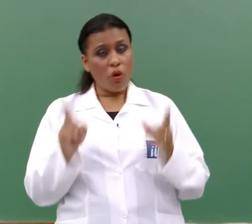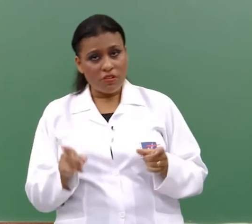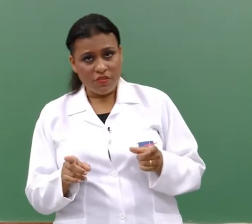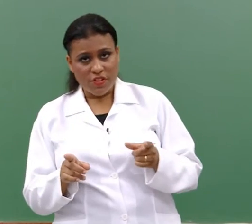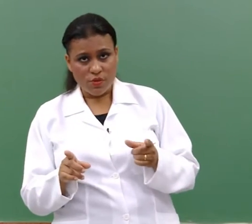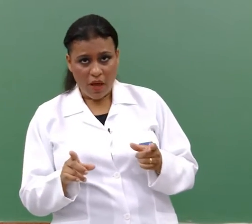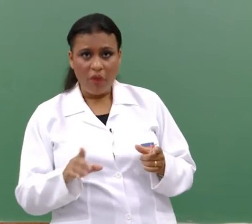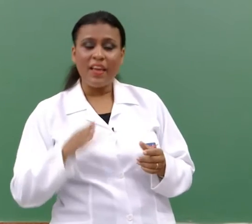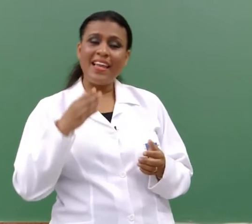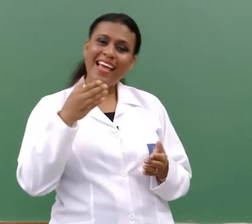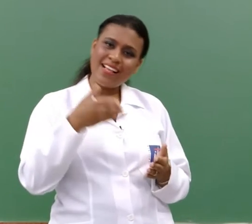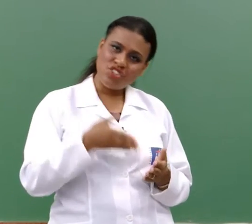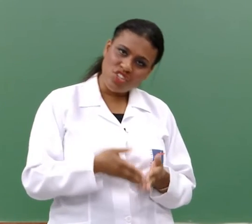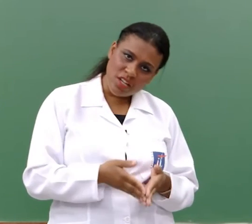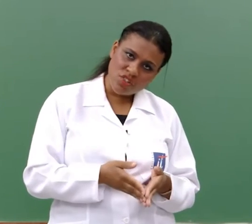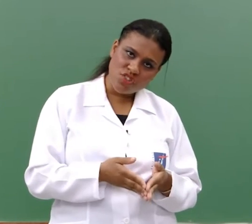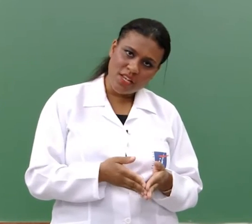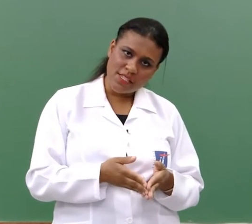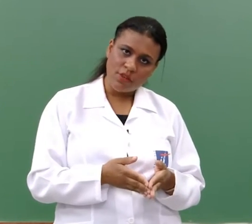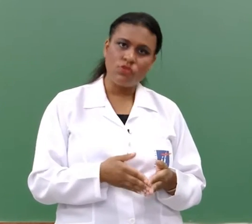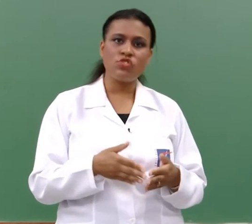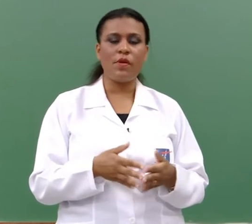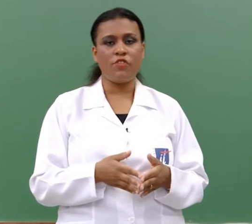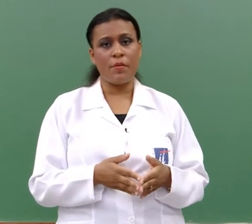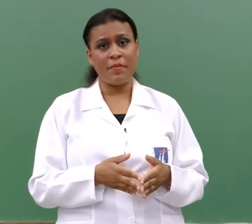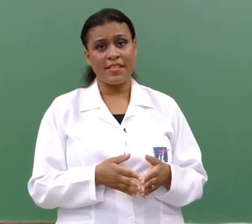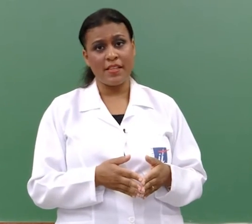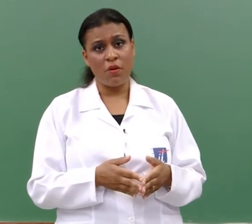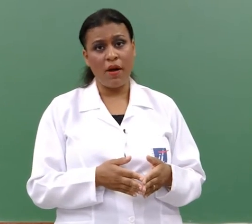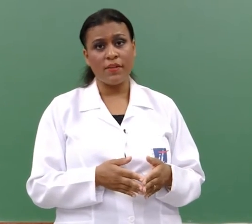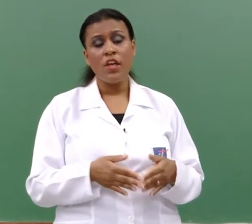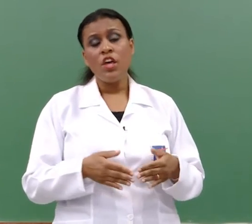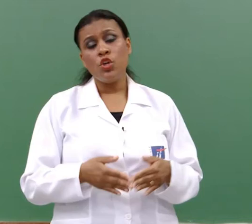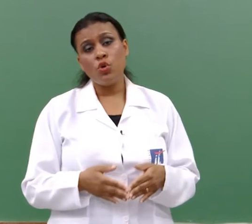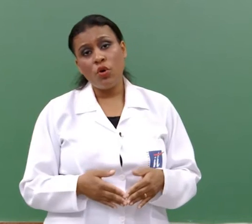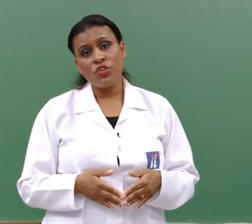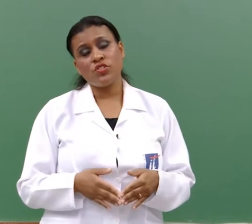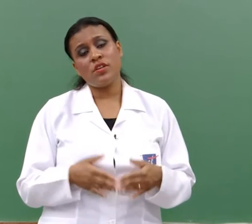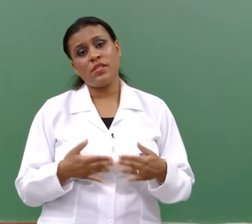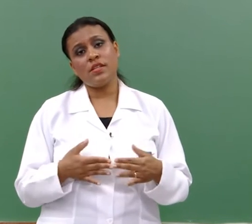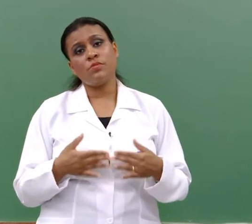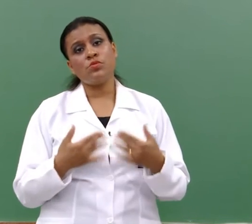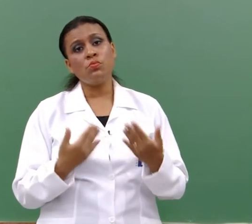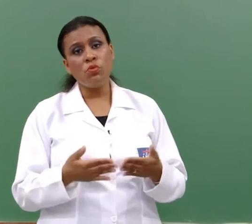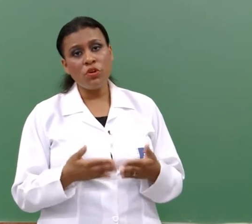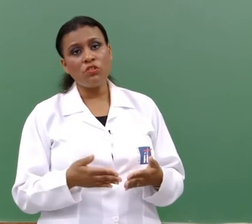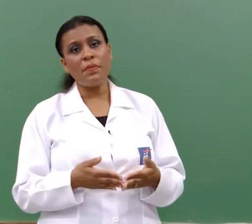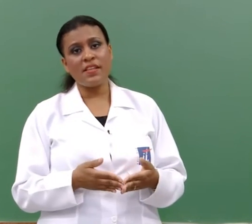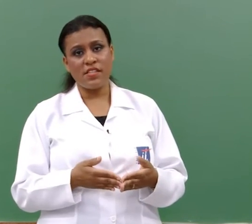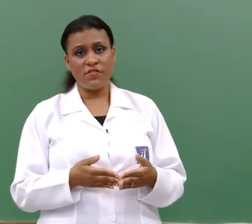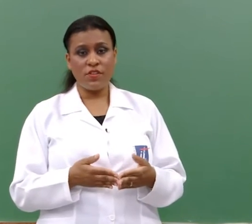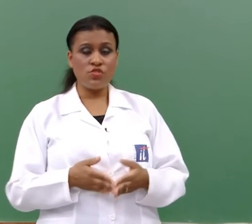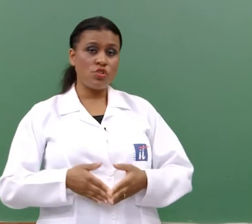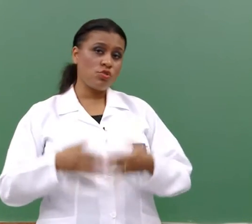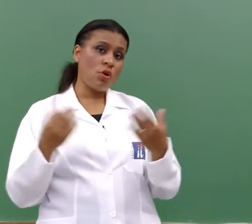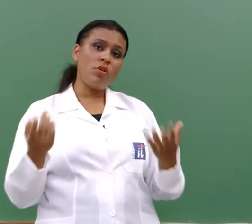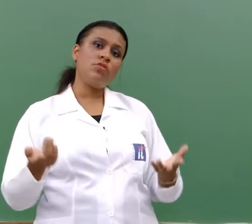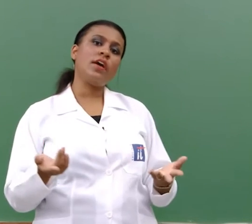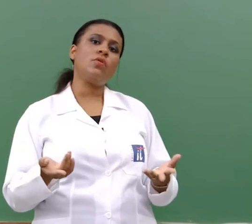todo visual, ele atinge esse aluno de uma forma mais adequada. E hoje nós estamos muito bem servidos de todo o